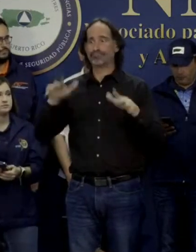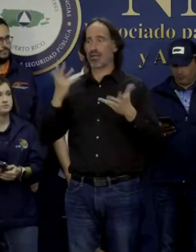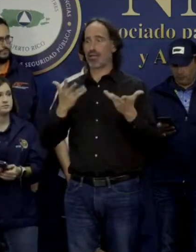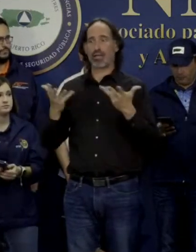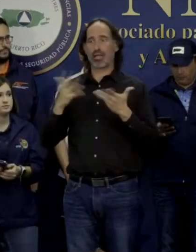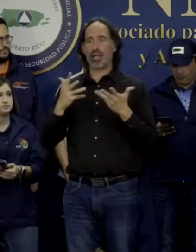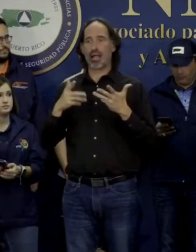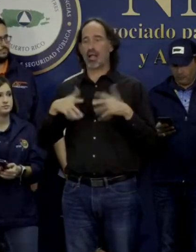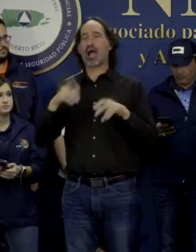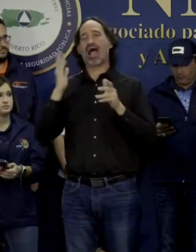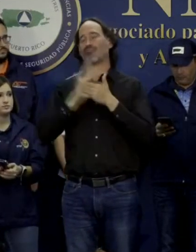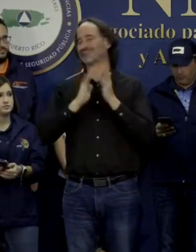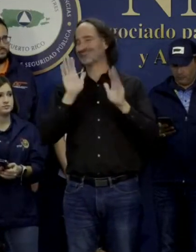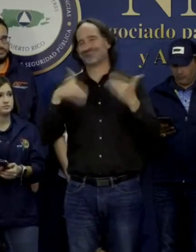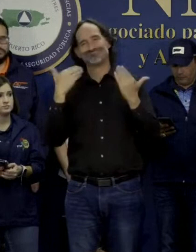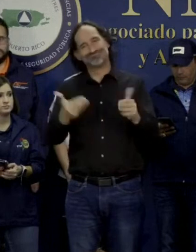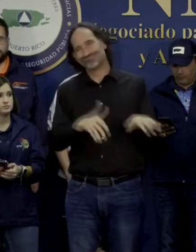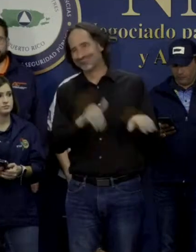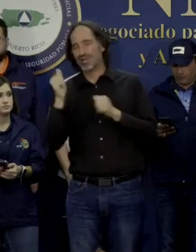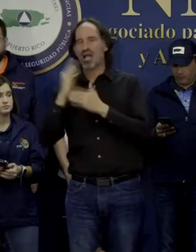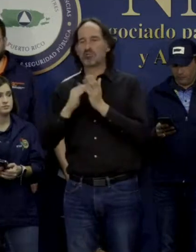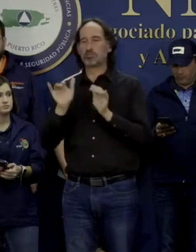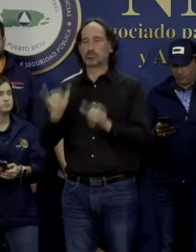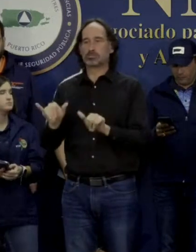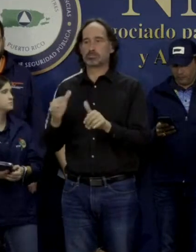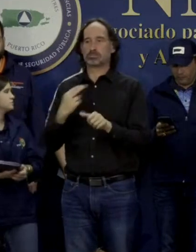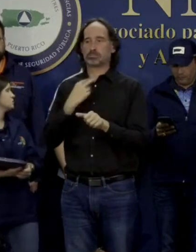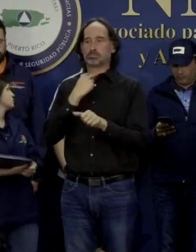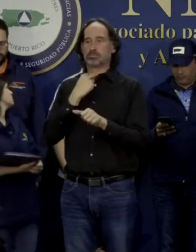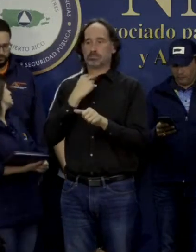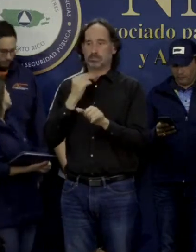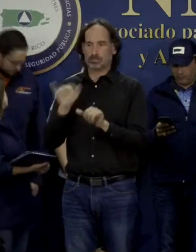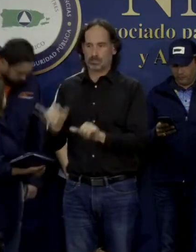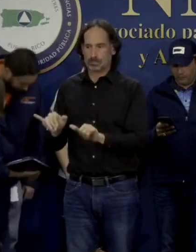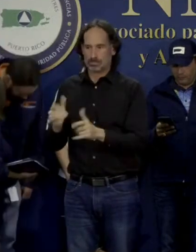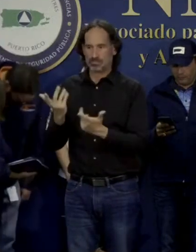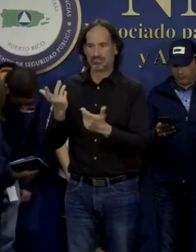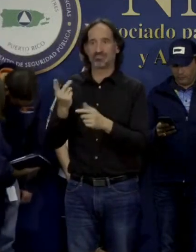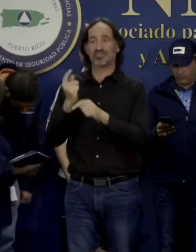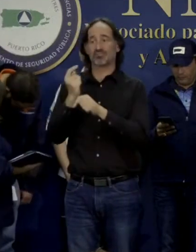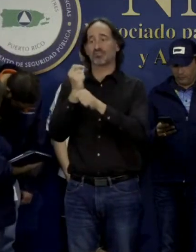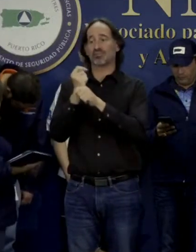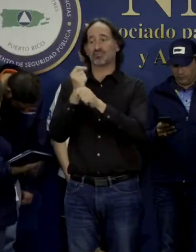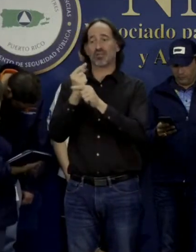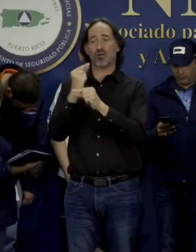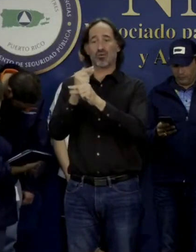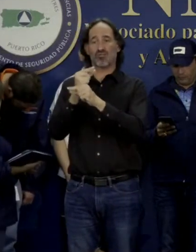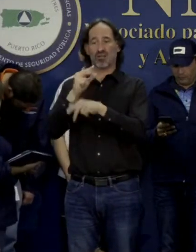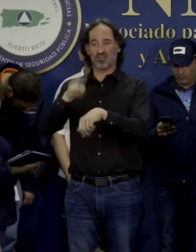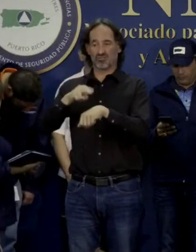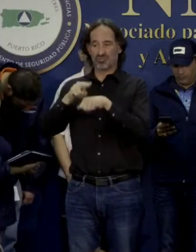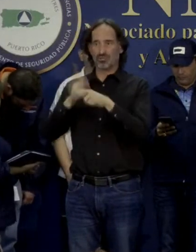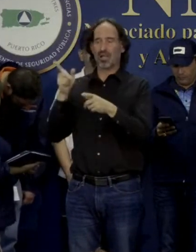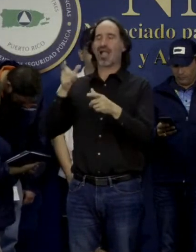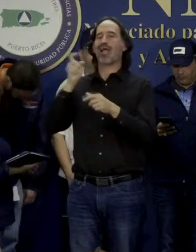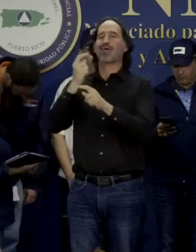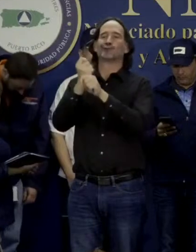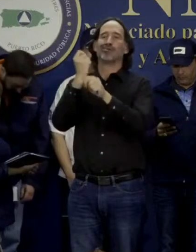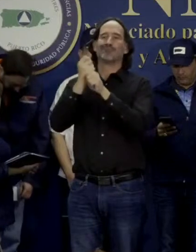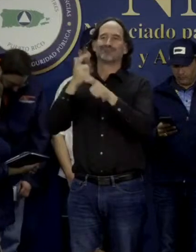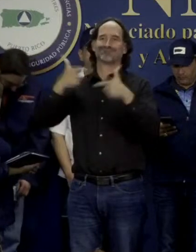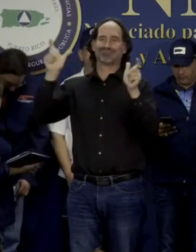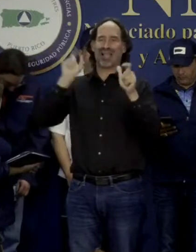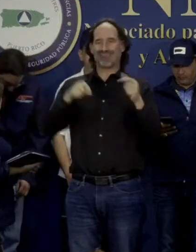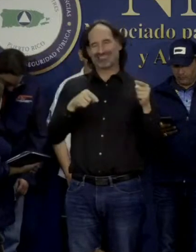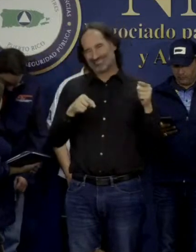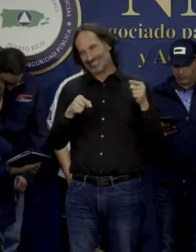movilizar 14 camiones de la Guardia Nacional, que era la única opción que teníamos para poder sacar a toda esa gente de ese lugar en